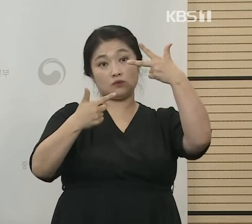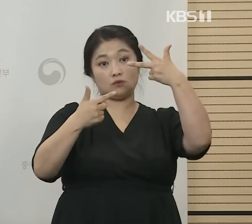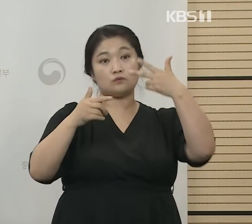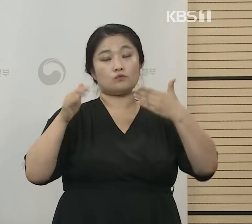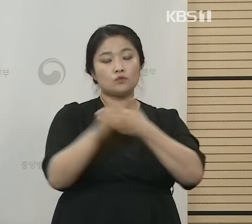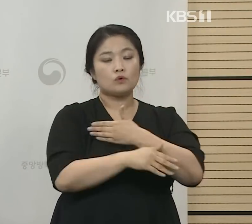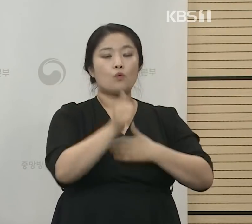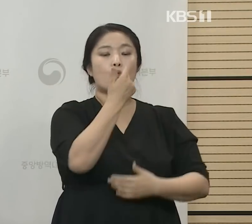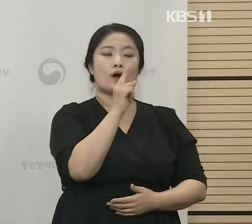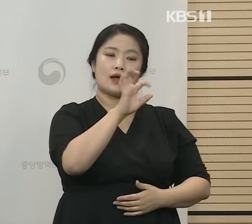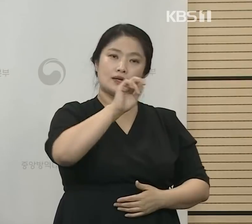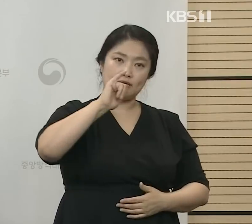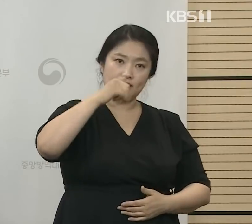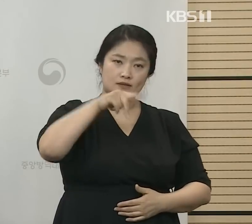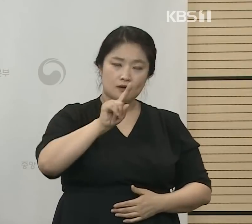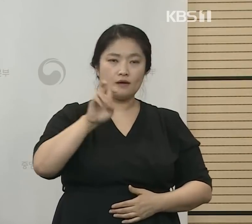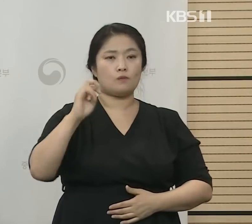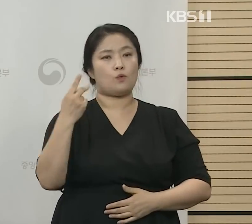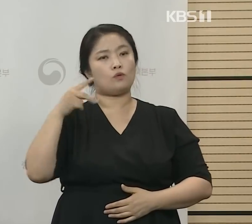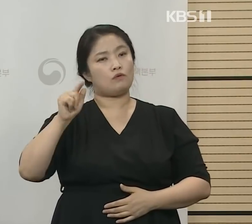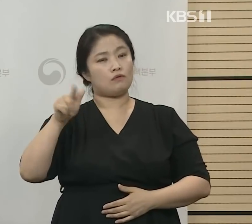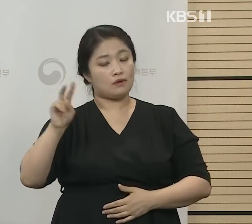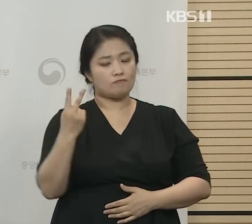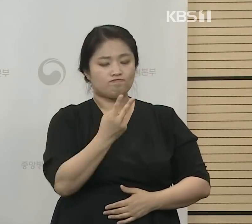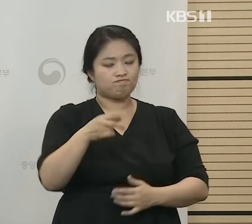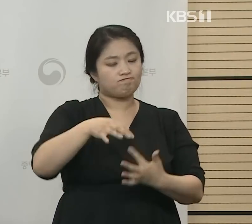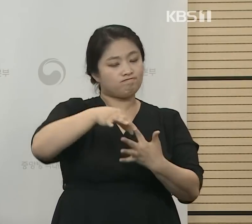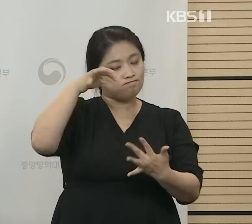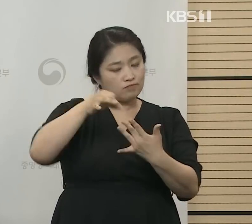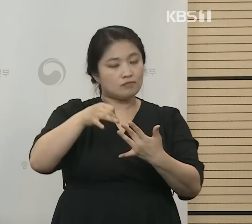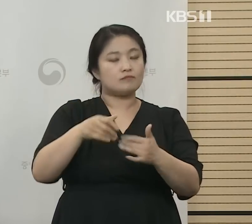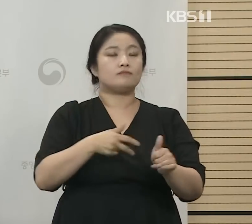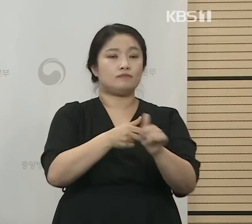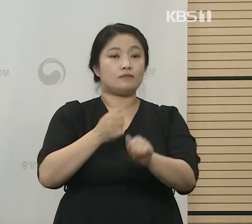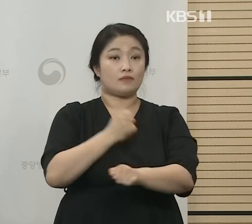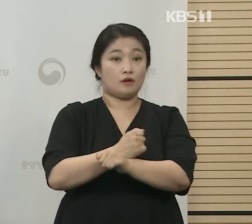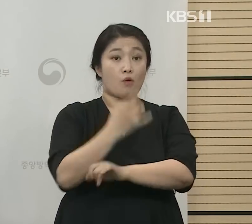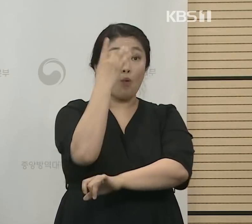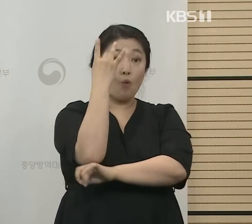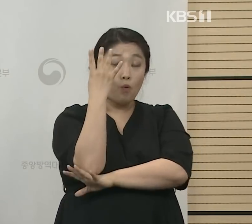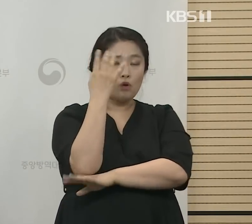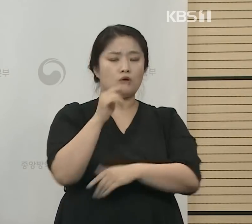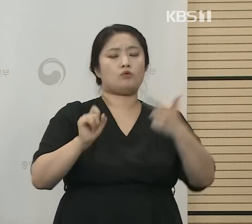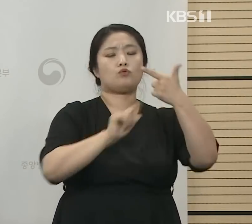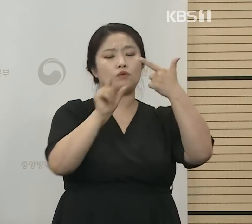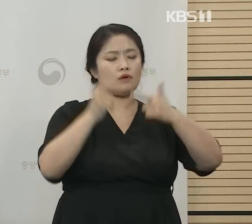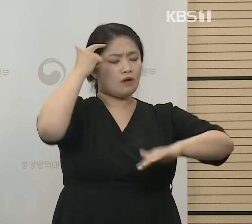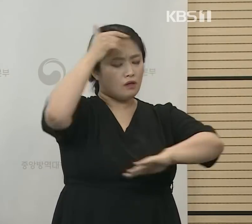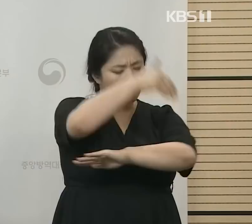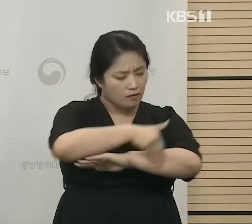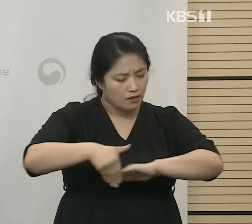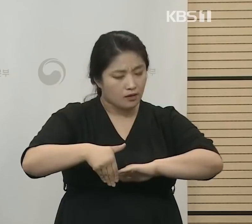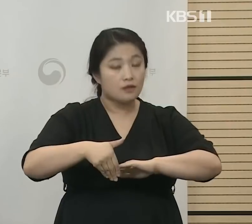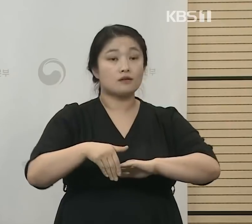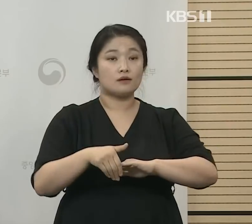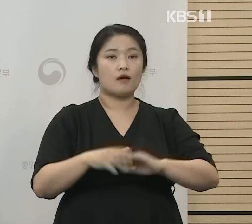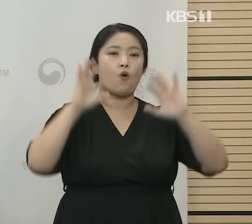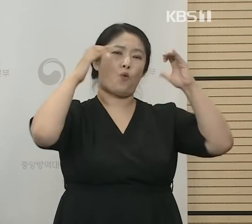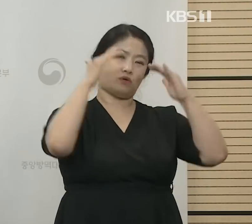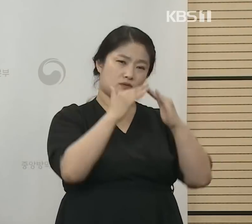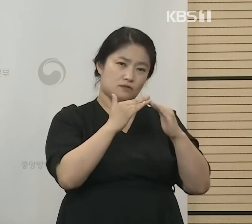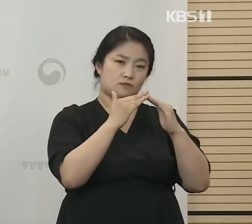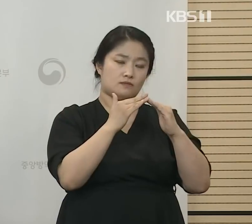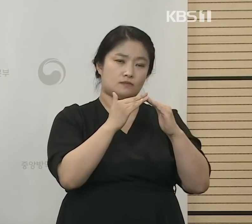주부터 화이자 또는 모더나 백신을 활용하여 실시하겠습니다. 당초 6월에 실시할 계획이었던